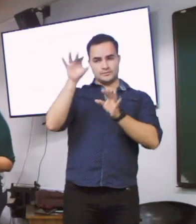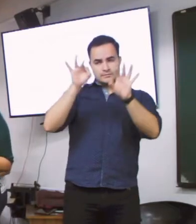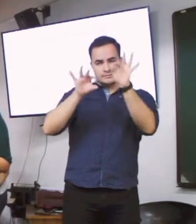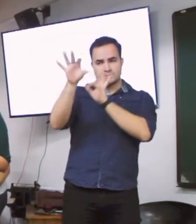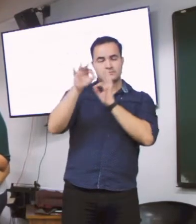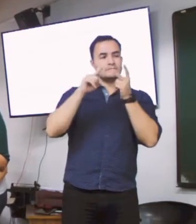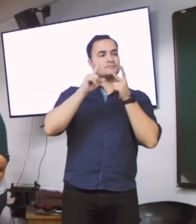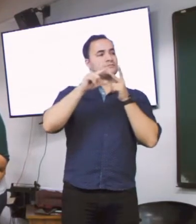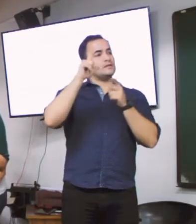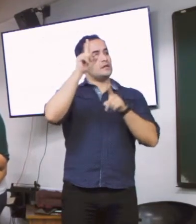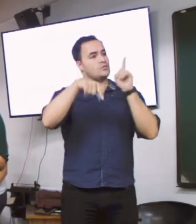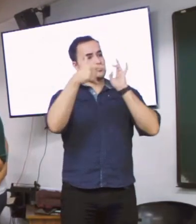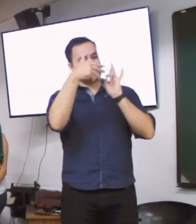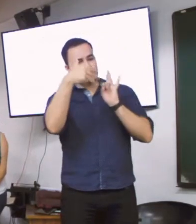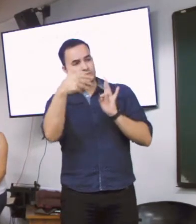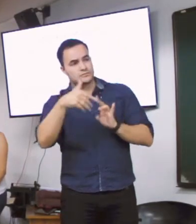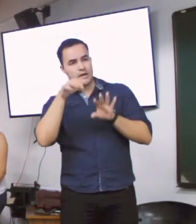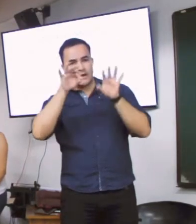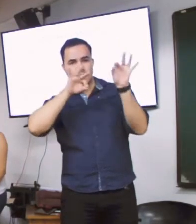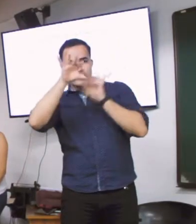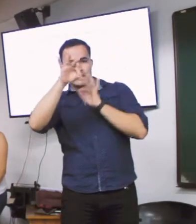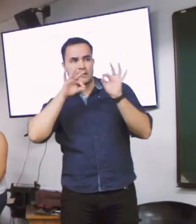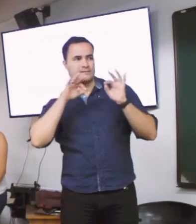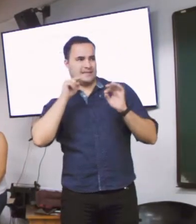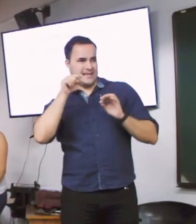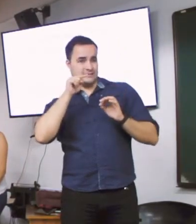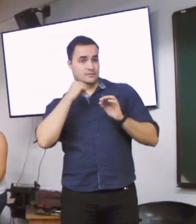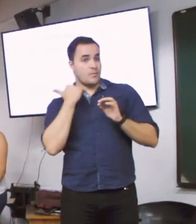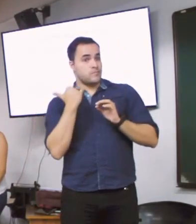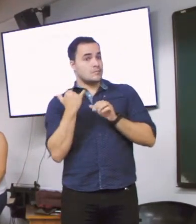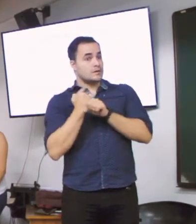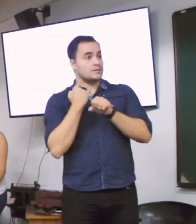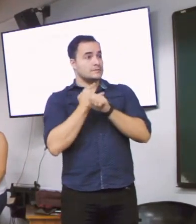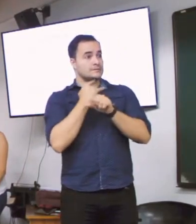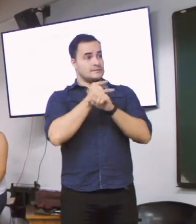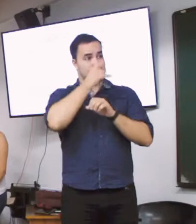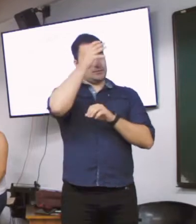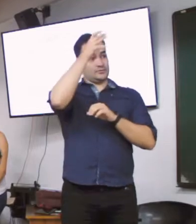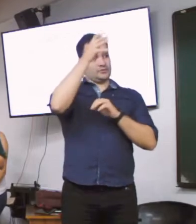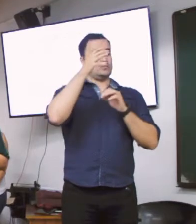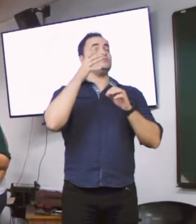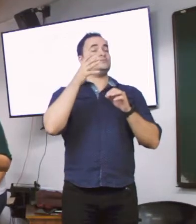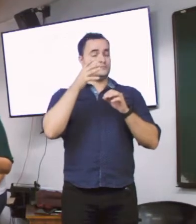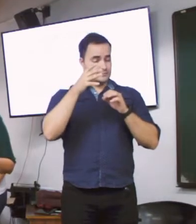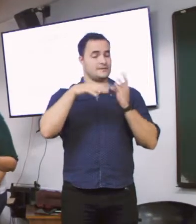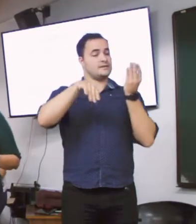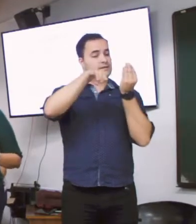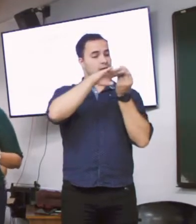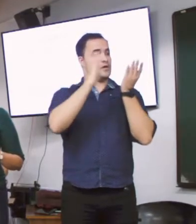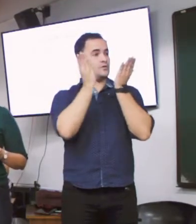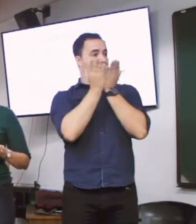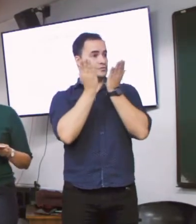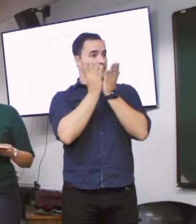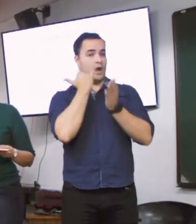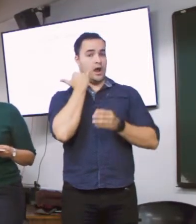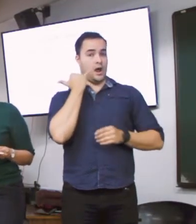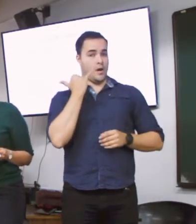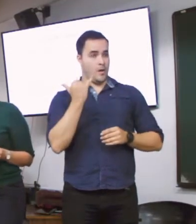universidad donde aparezca el concepto de equidad educativa en relación